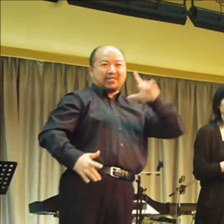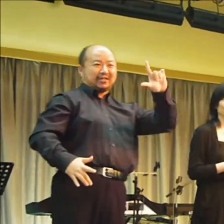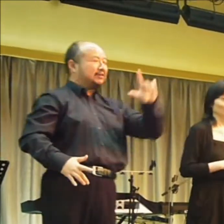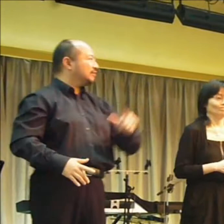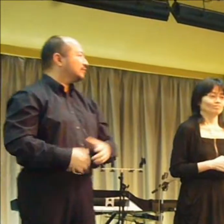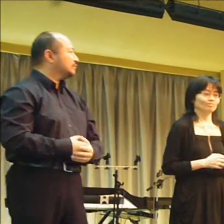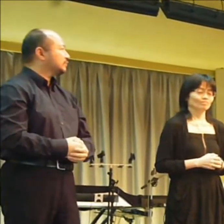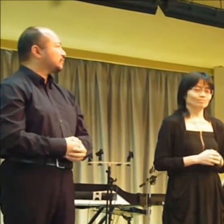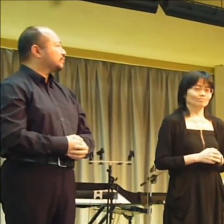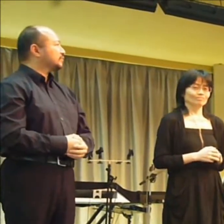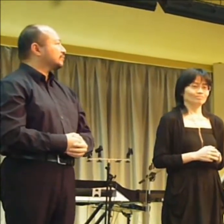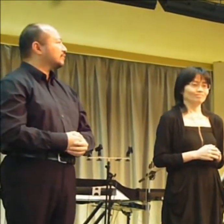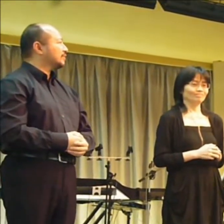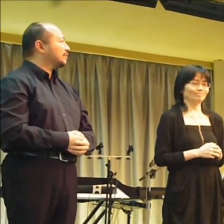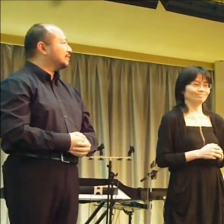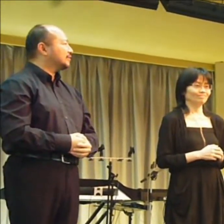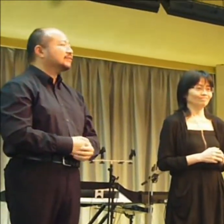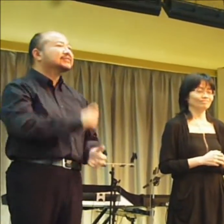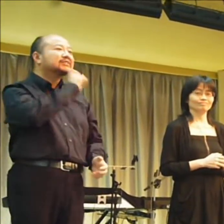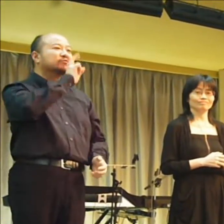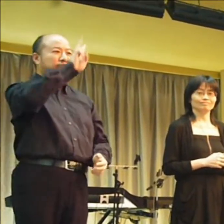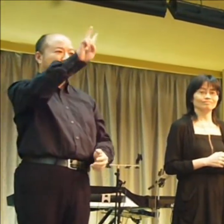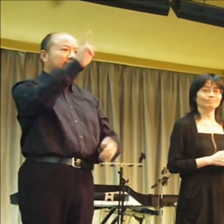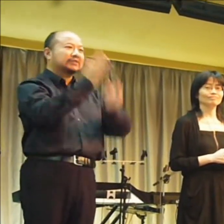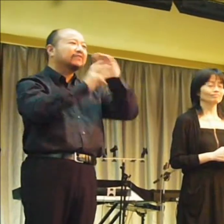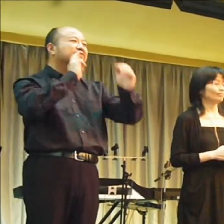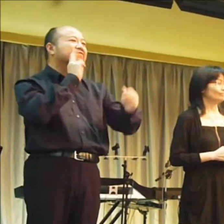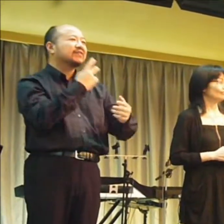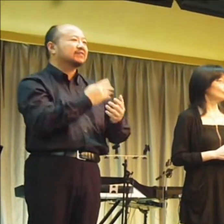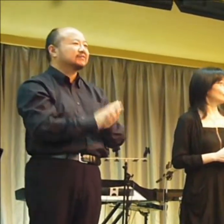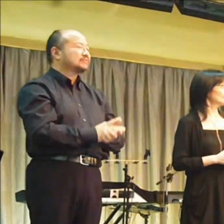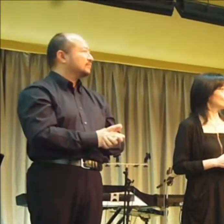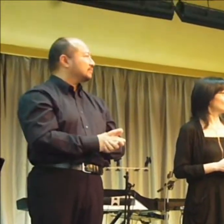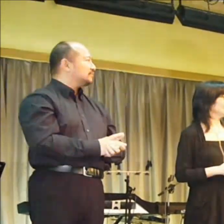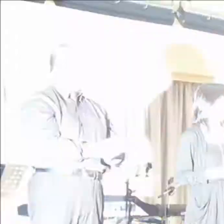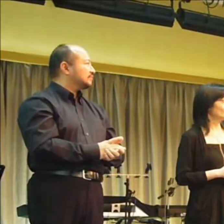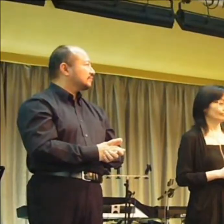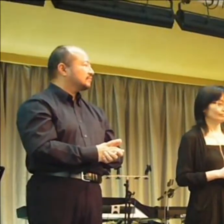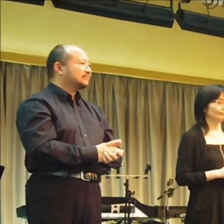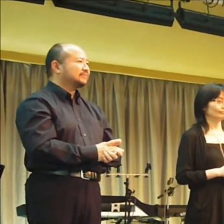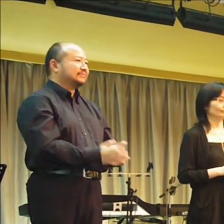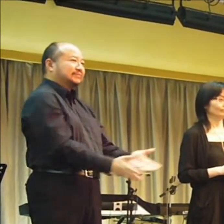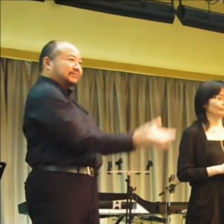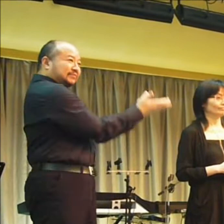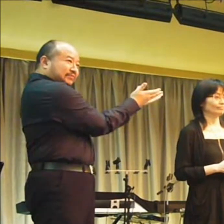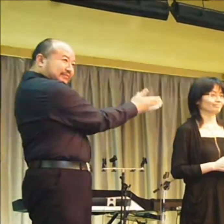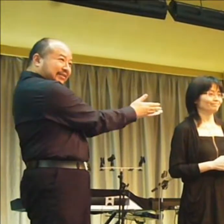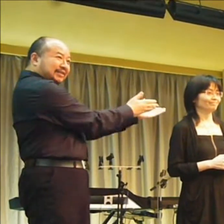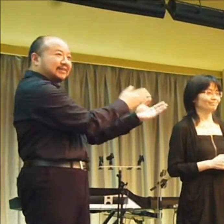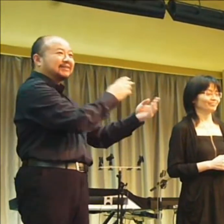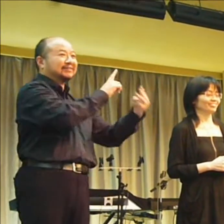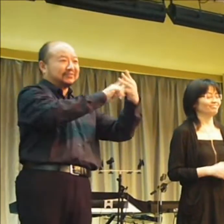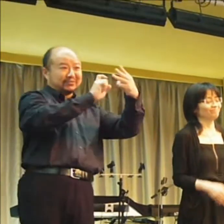咁另外梗係最重要咧，有兩位手語傳譯員啦。咁就會有我哋嘅靚女傳譯員何友，